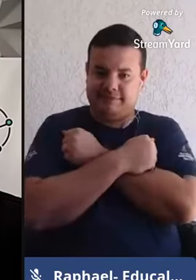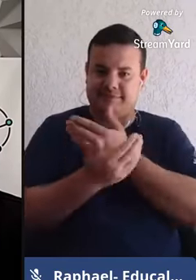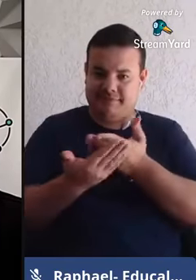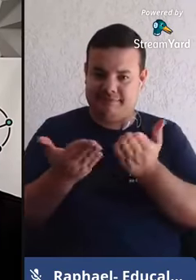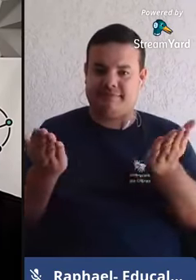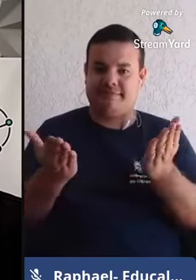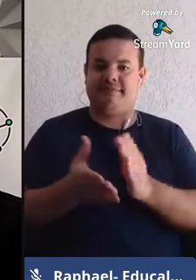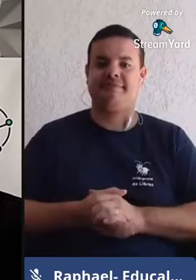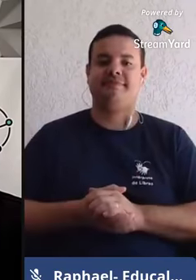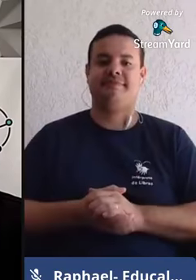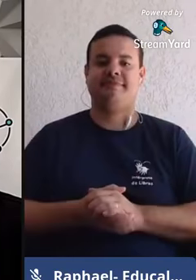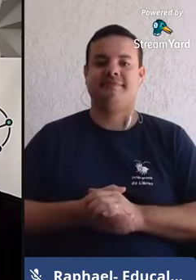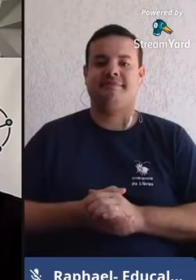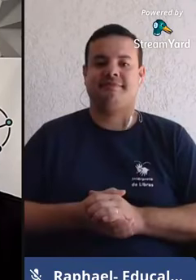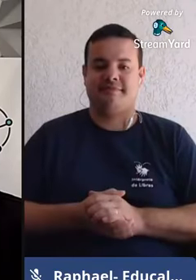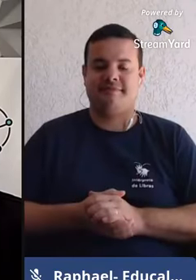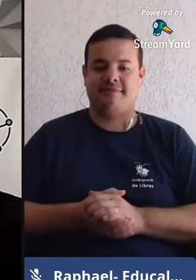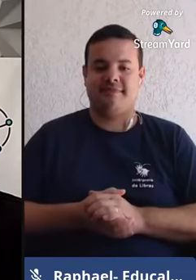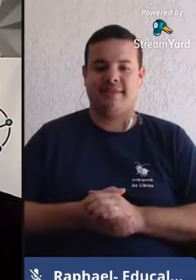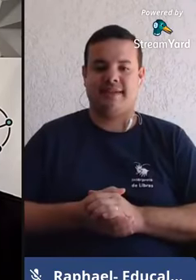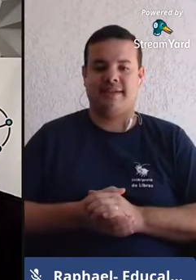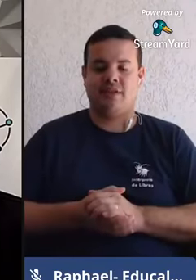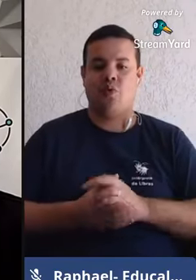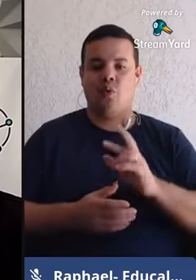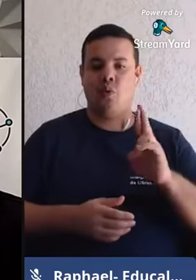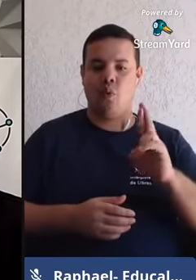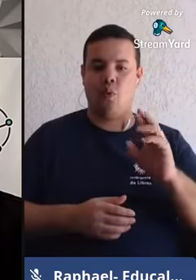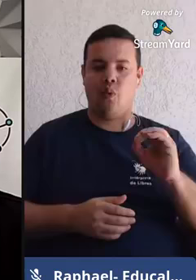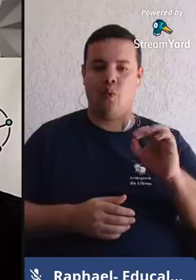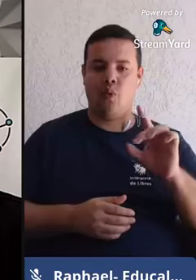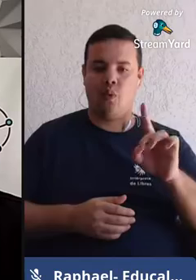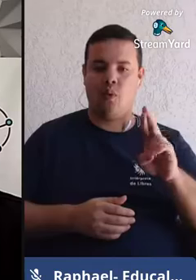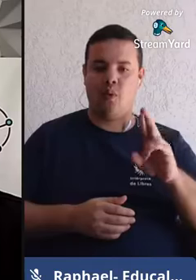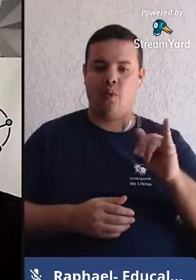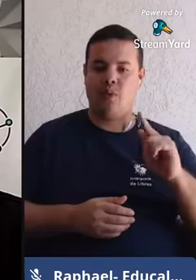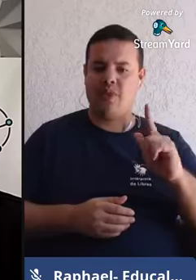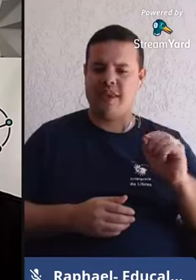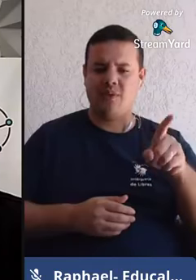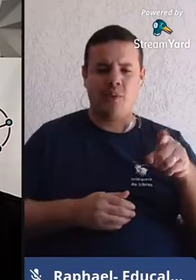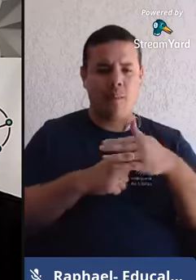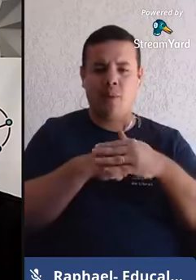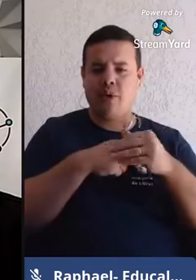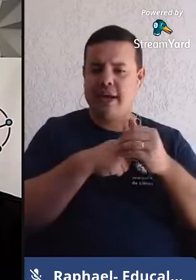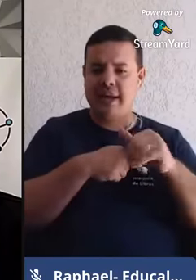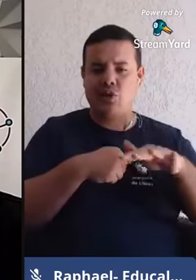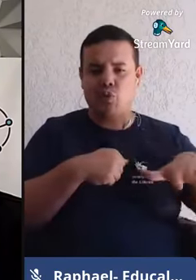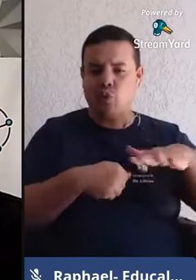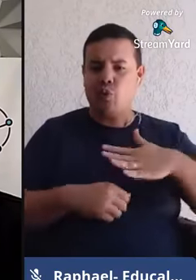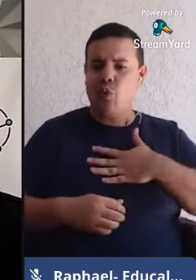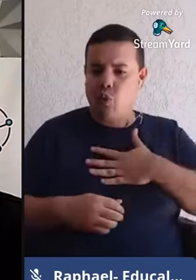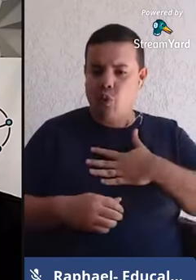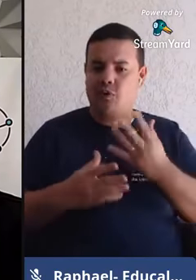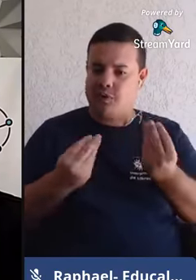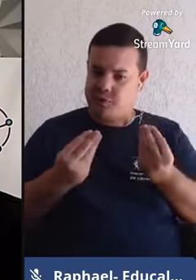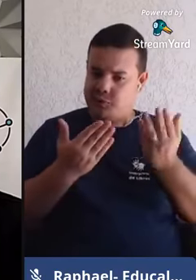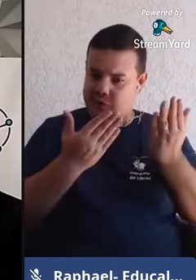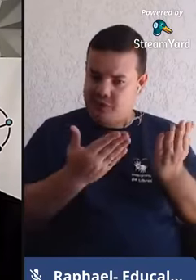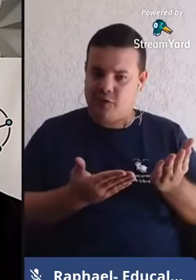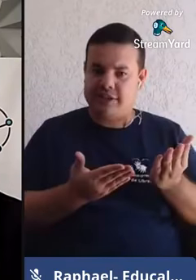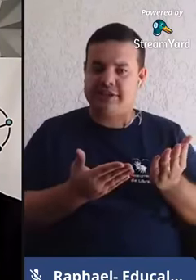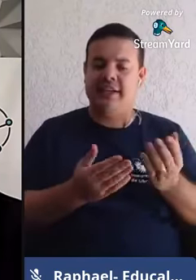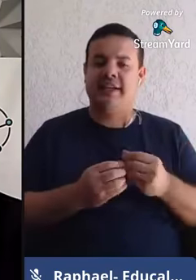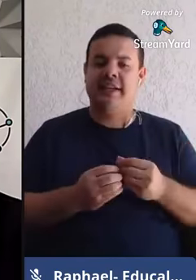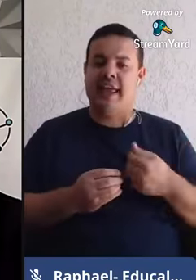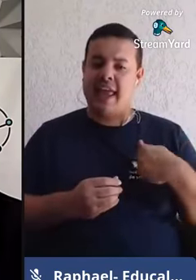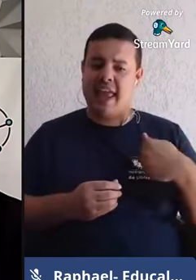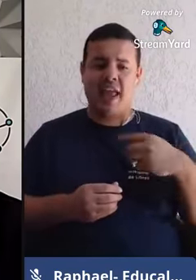Rodrigo, você sabe que você é muito querido aqui na secretaria e eu mesmo, eu sempre falo isso, eu tenho uma enorme